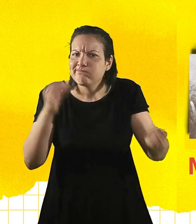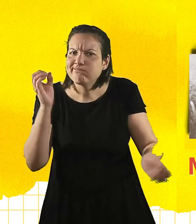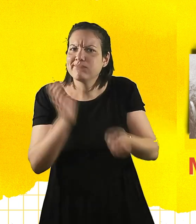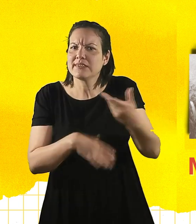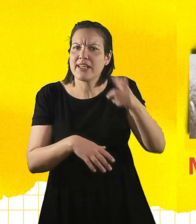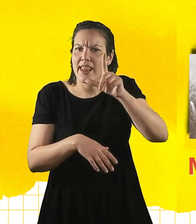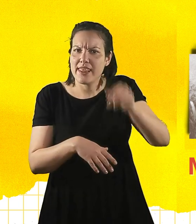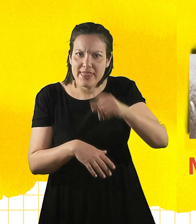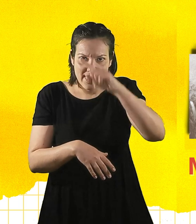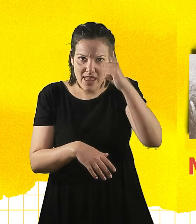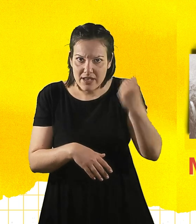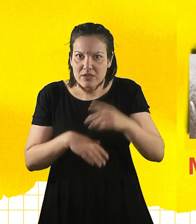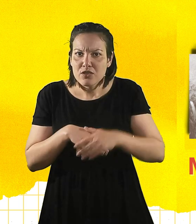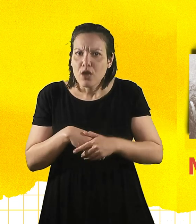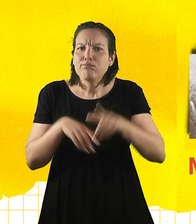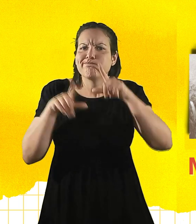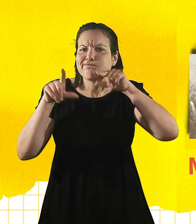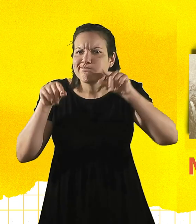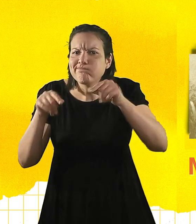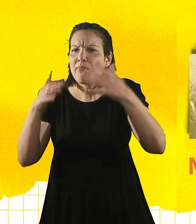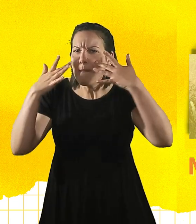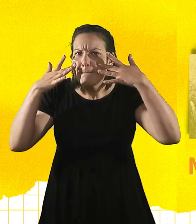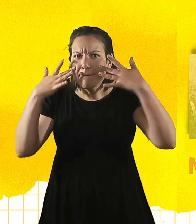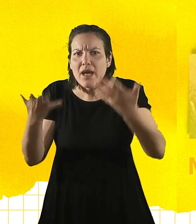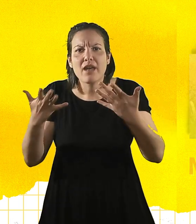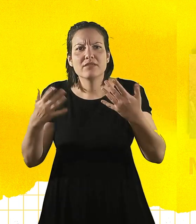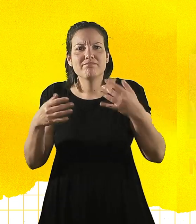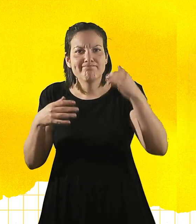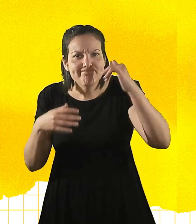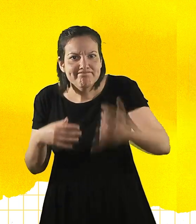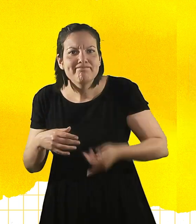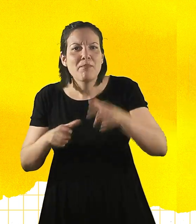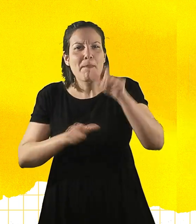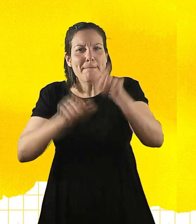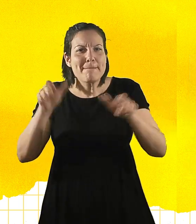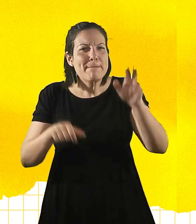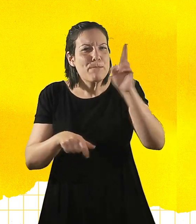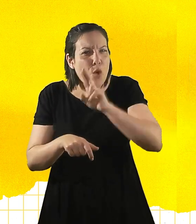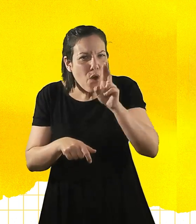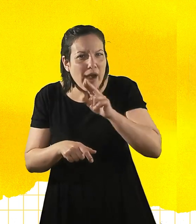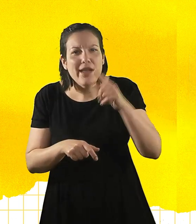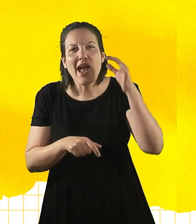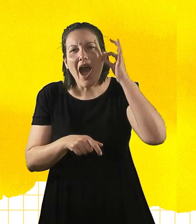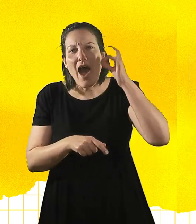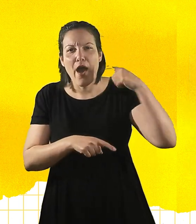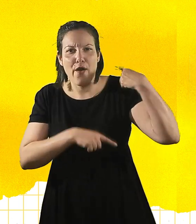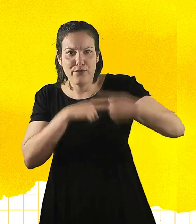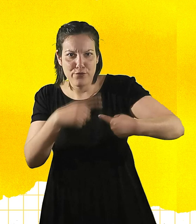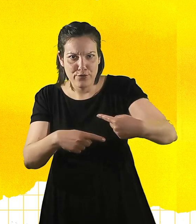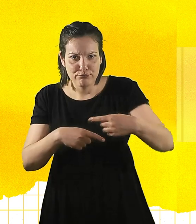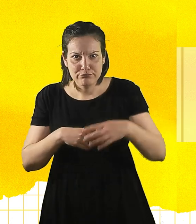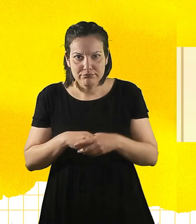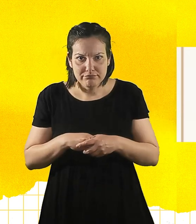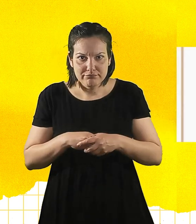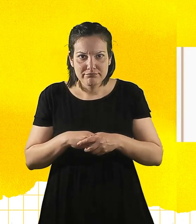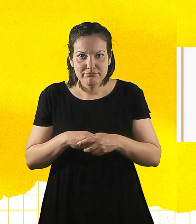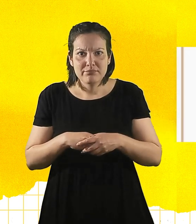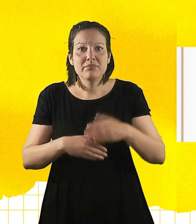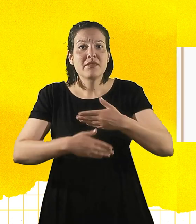reclamo de visibilización de las mujeres, de las y los afrodescendientes. Día Nacional de las y